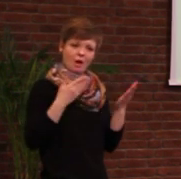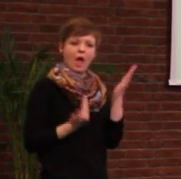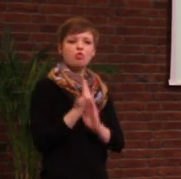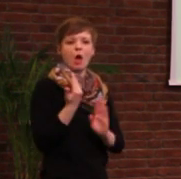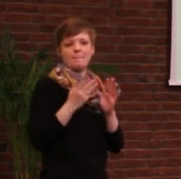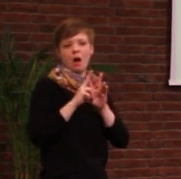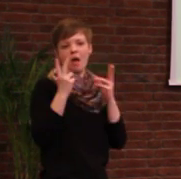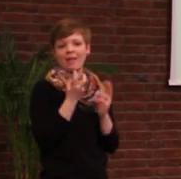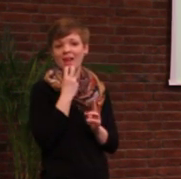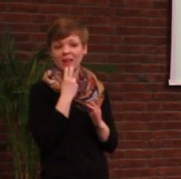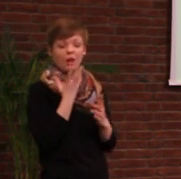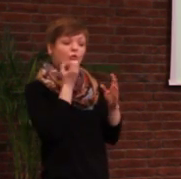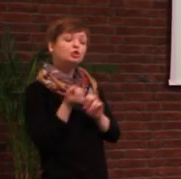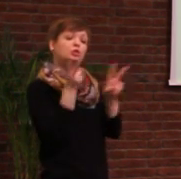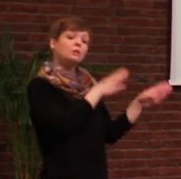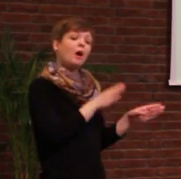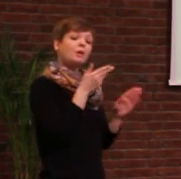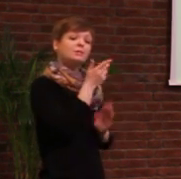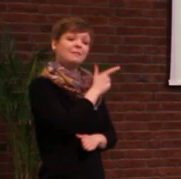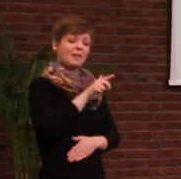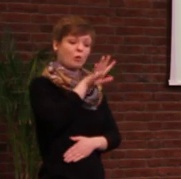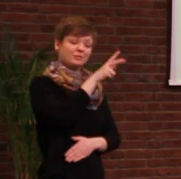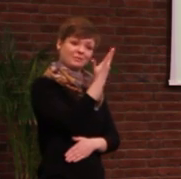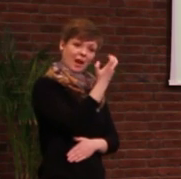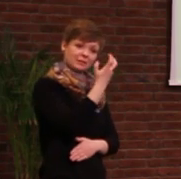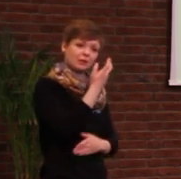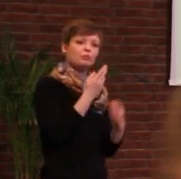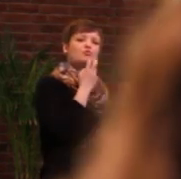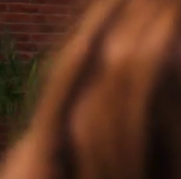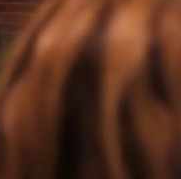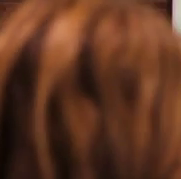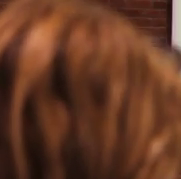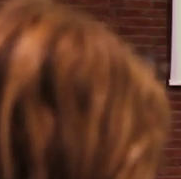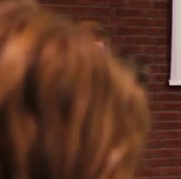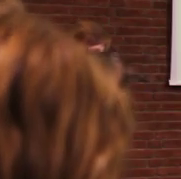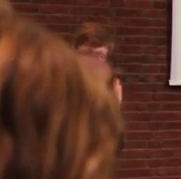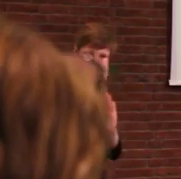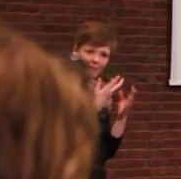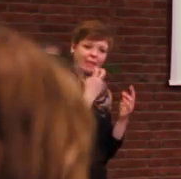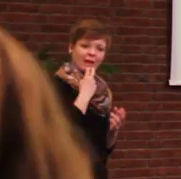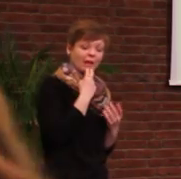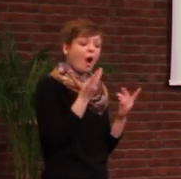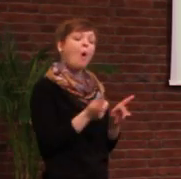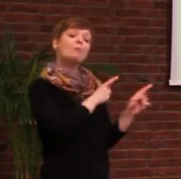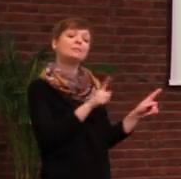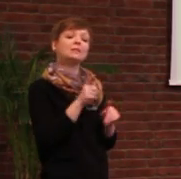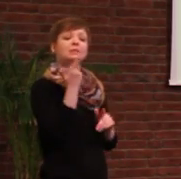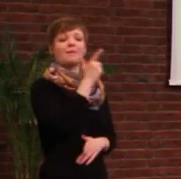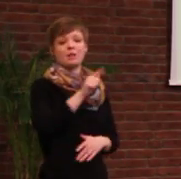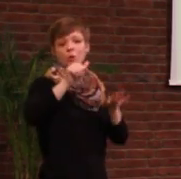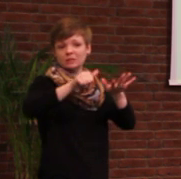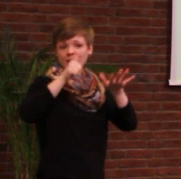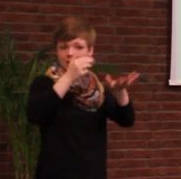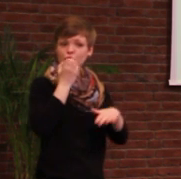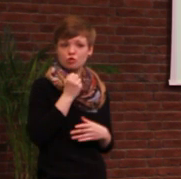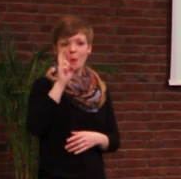wir wollen, dass Berlin noch viel schneller, nämlich bis 2016, aus der Nutzung der Braunkohle aussteigt. Dass das alles möglich ist, wenn Brandenburg und Berlin